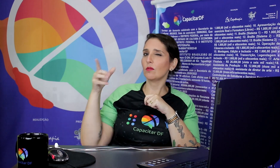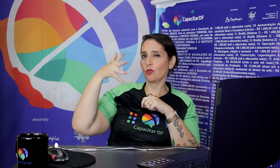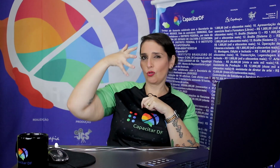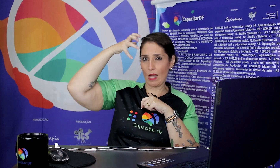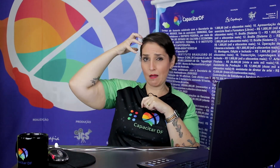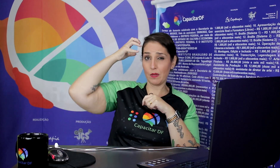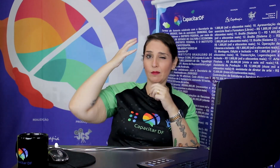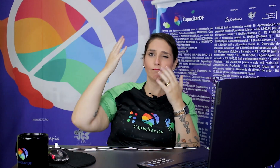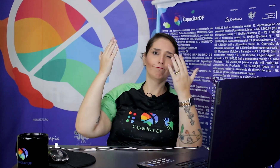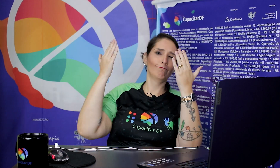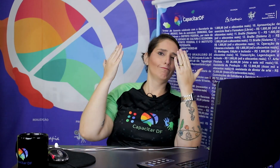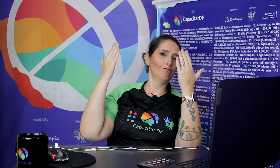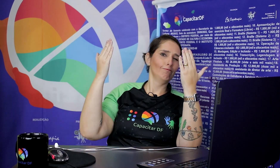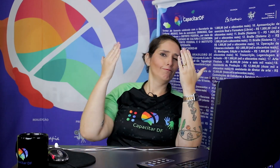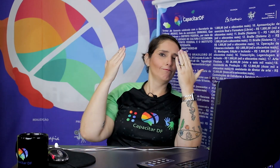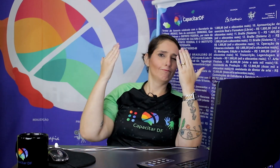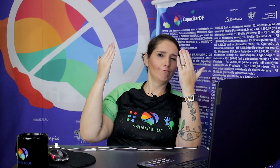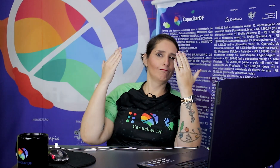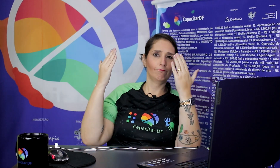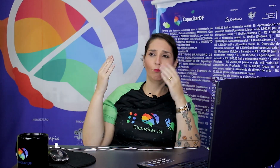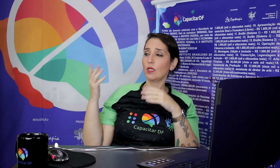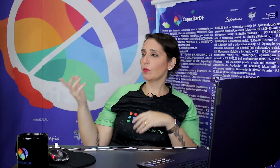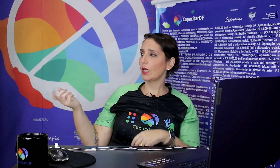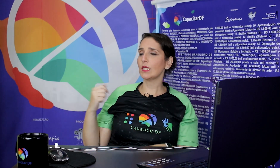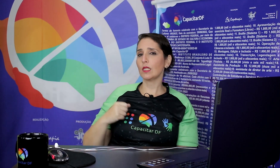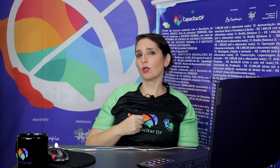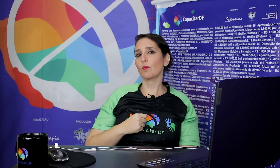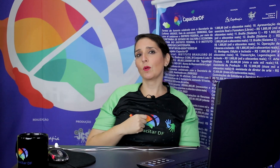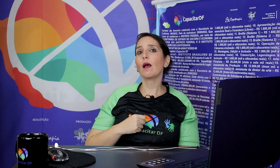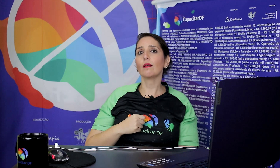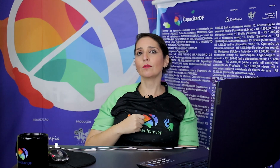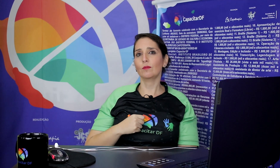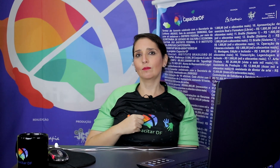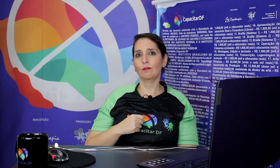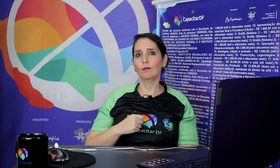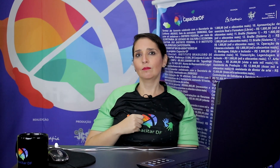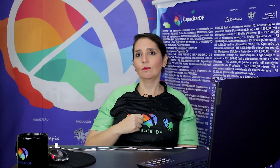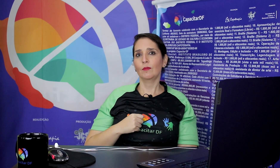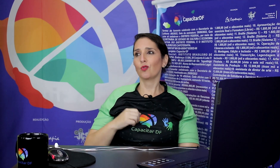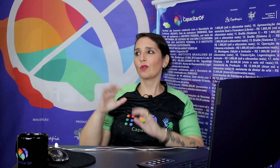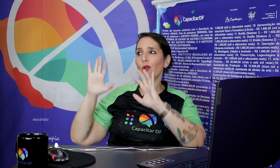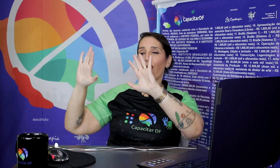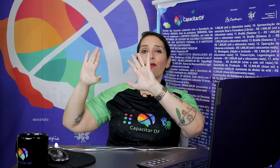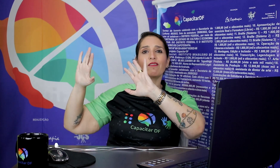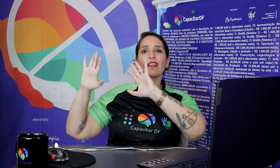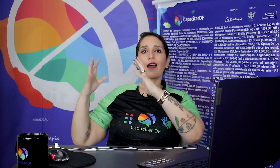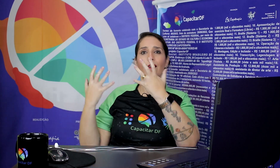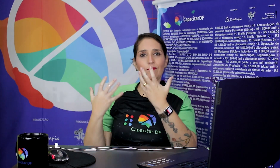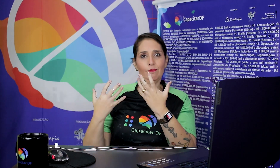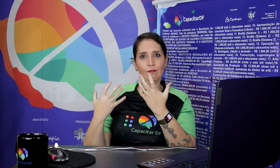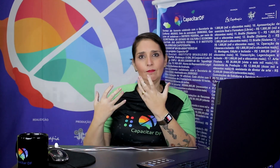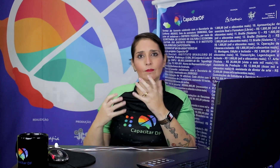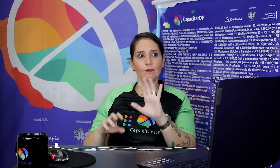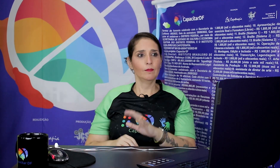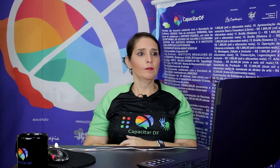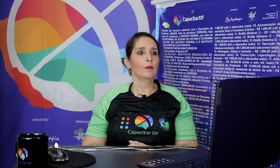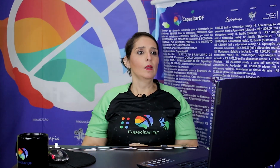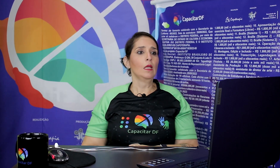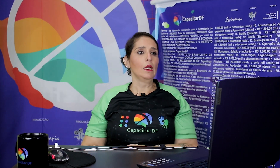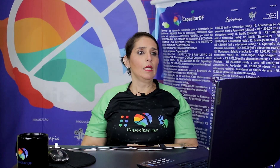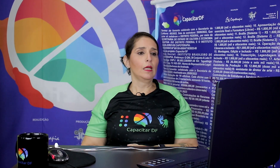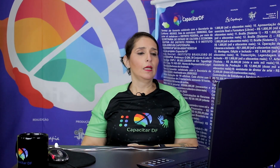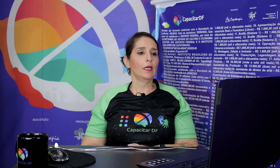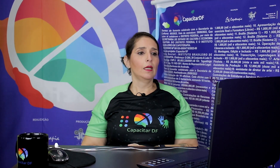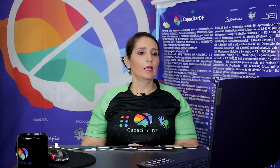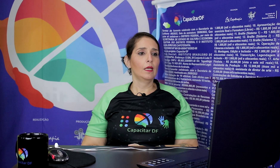assim, Joabe? Mesmo que ele esteja do meu lado. Eu não tenho como virar.